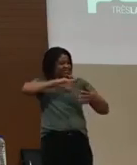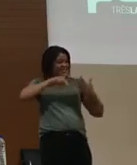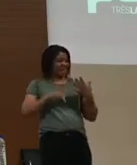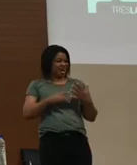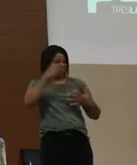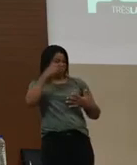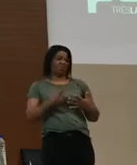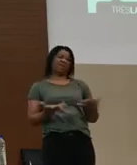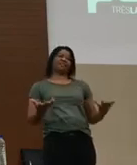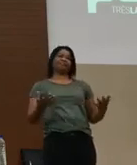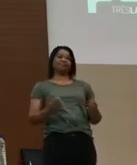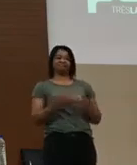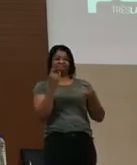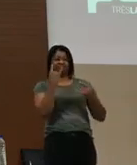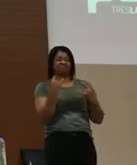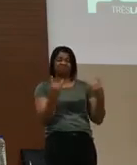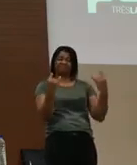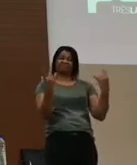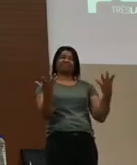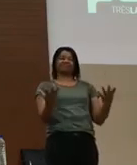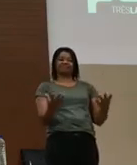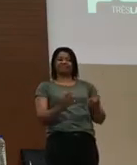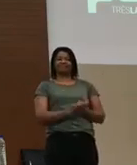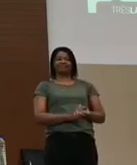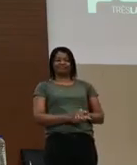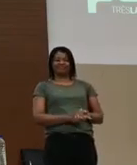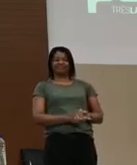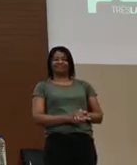É uma tentação enorme.